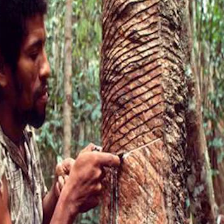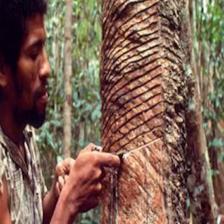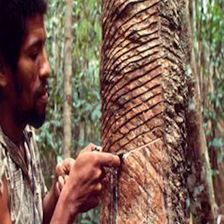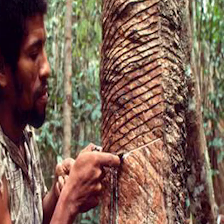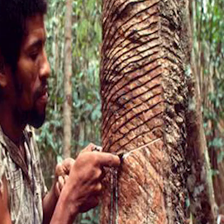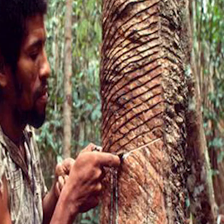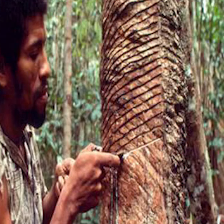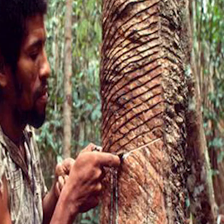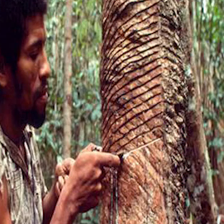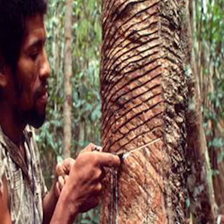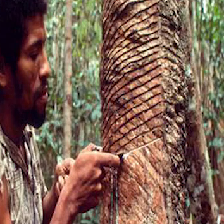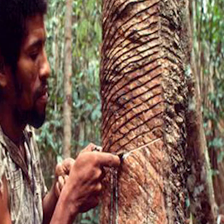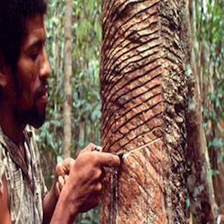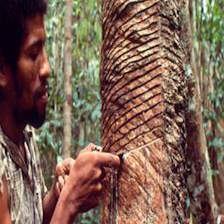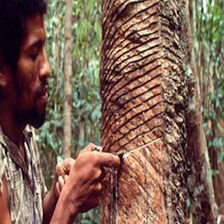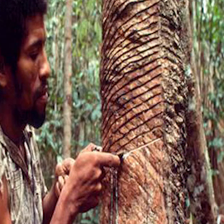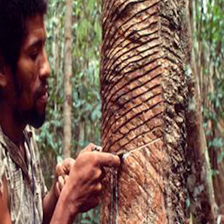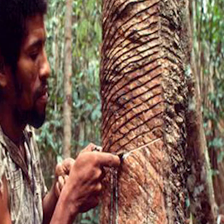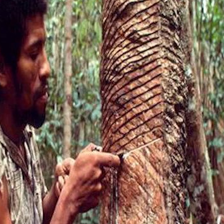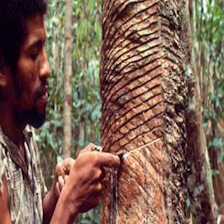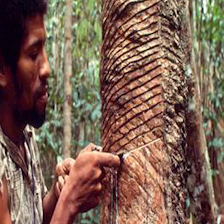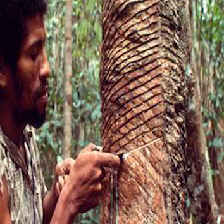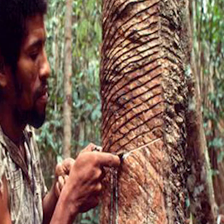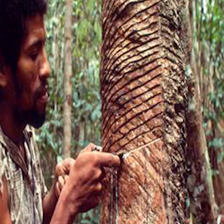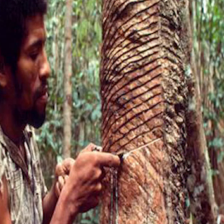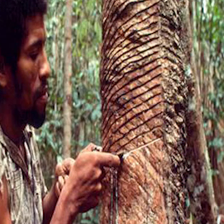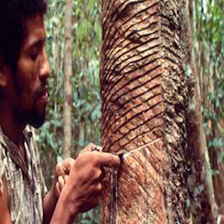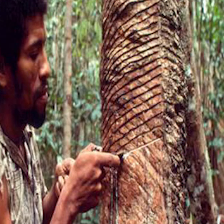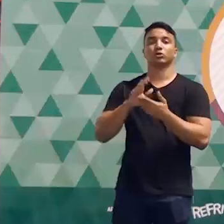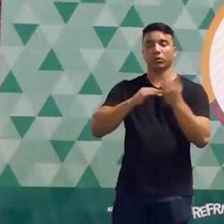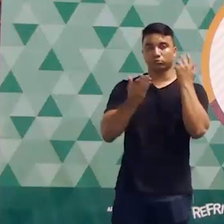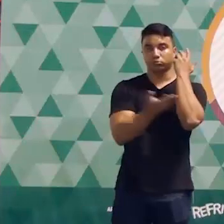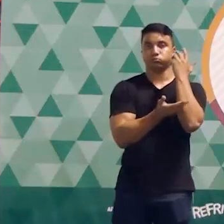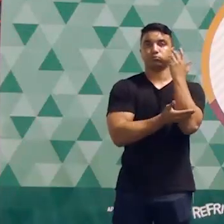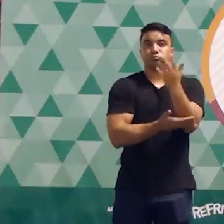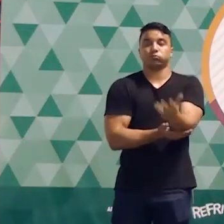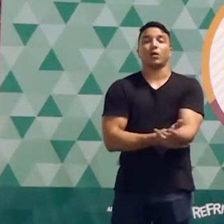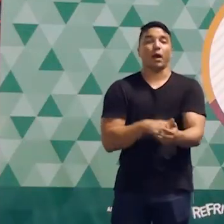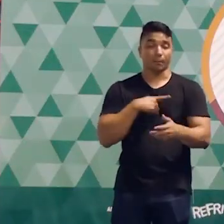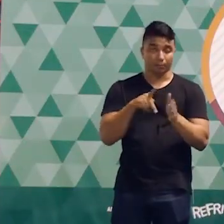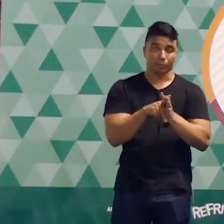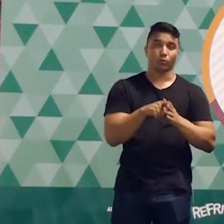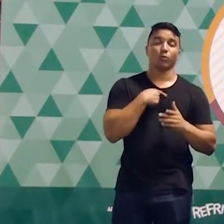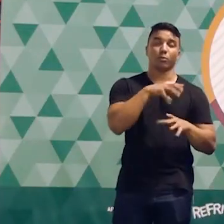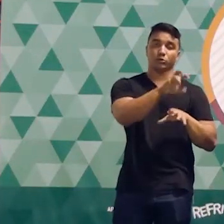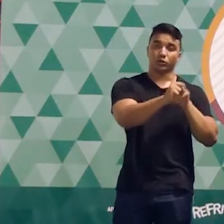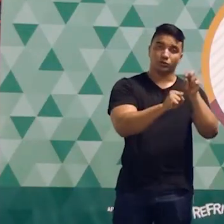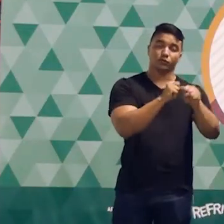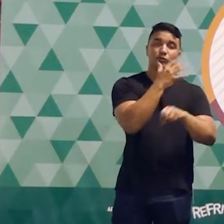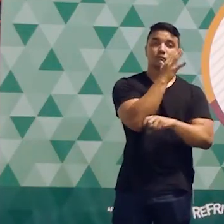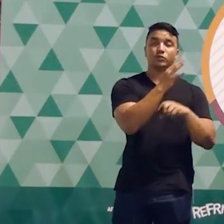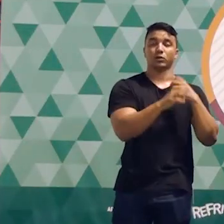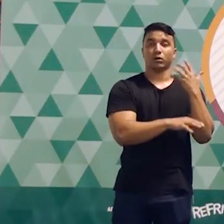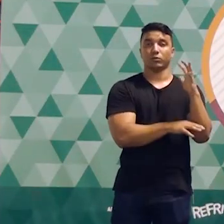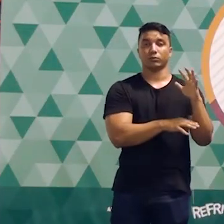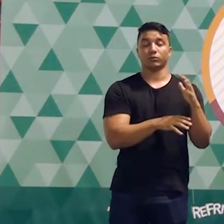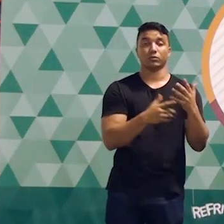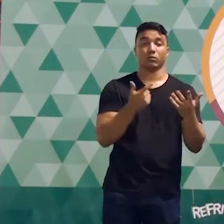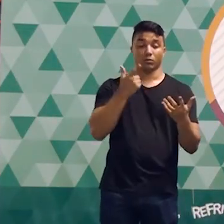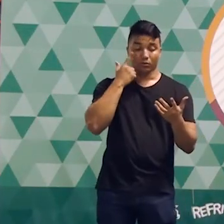lá, seringalista, tirava o látex, derrubar árvores da Amazônia, isso tudo é extrativismo vegetal.